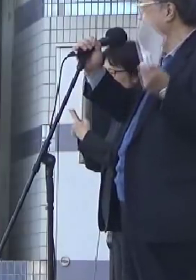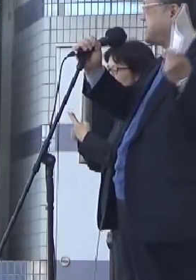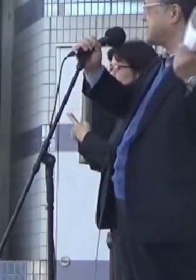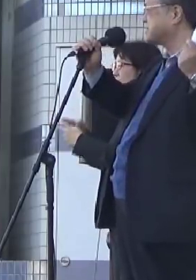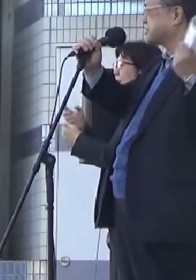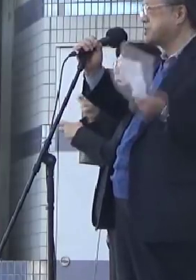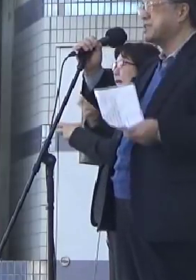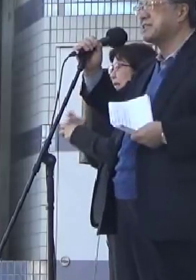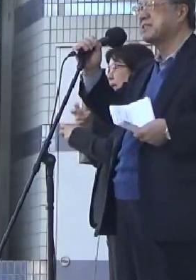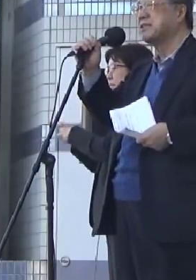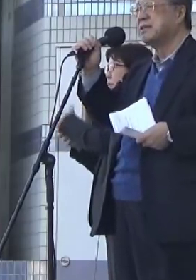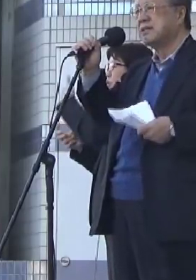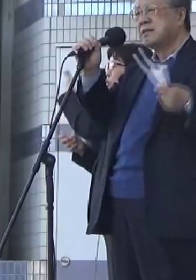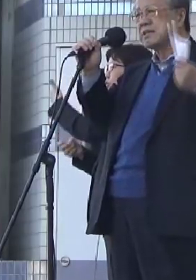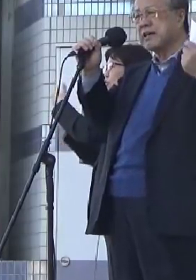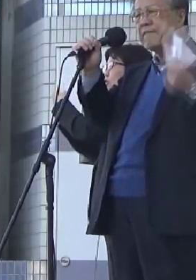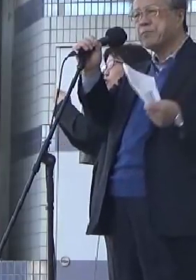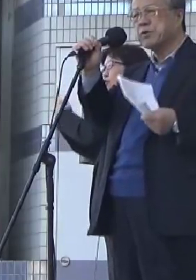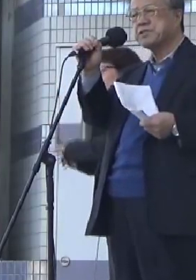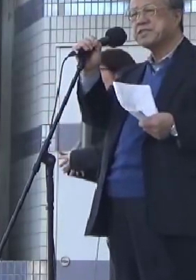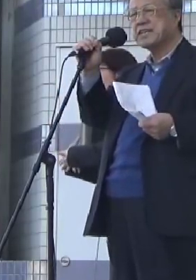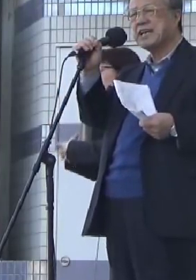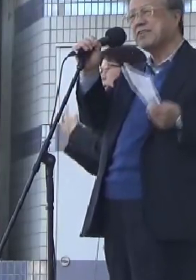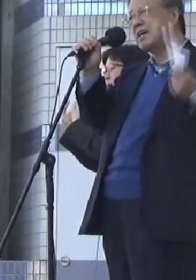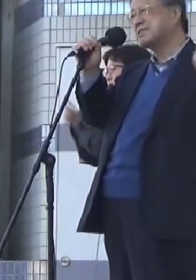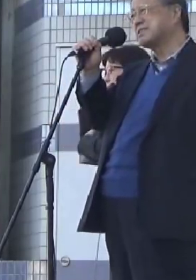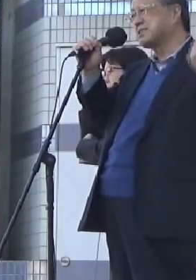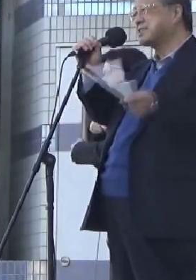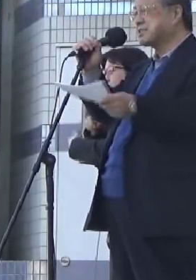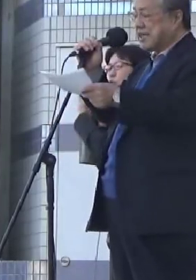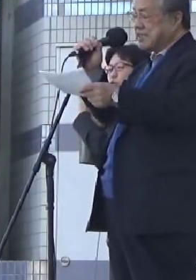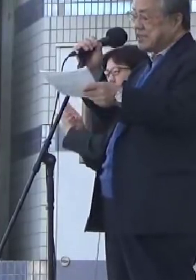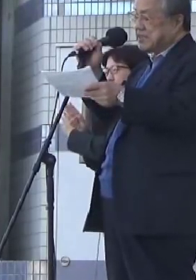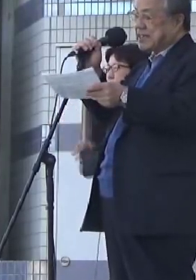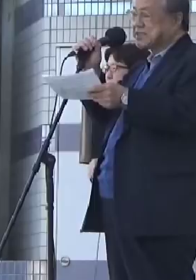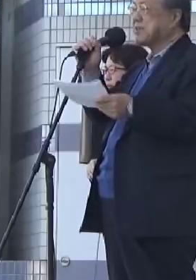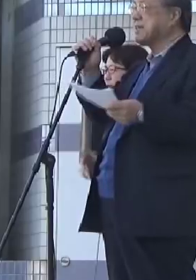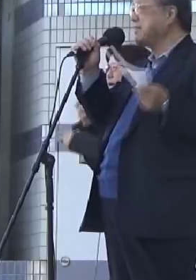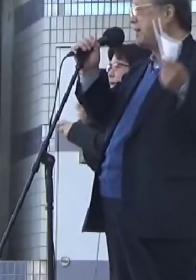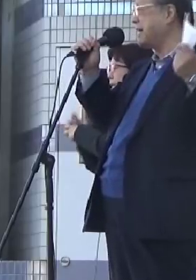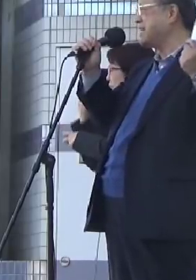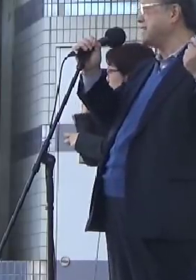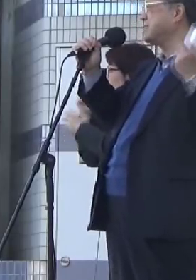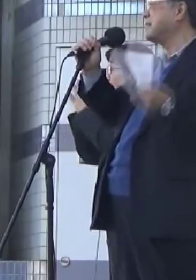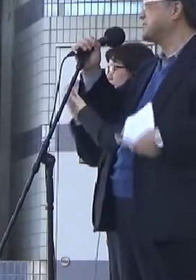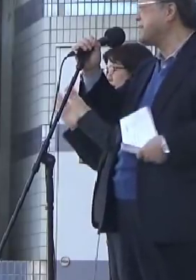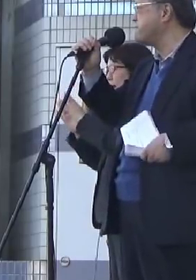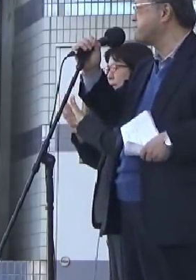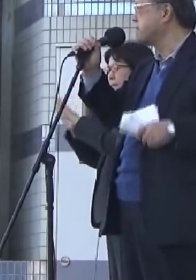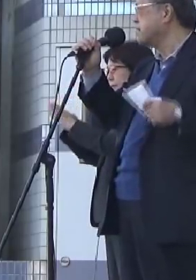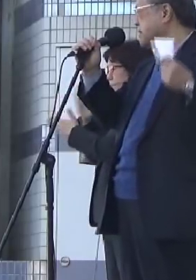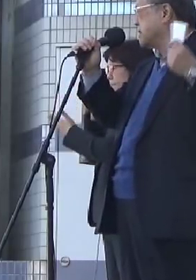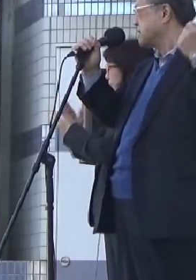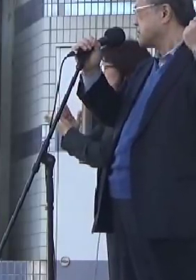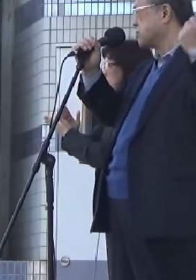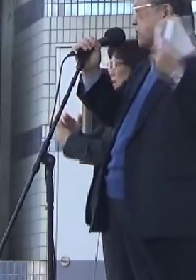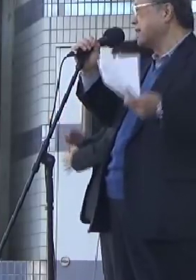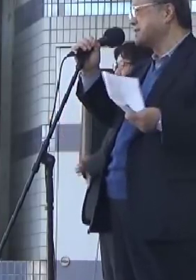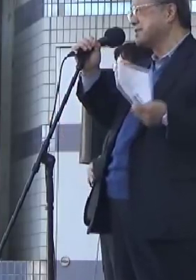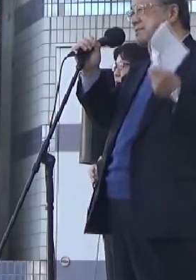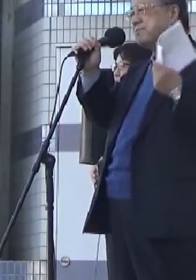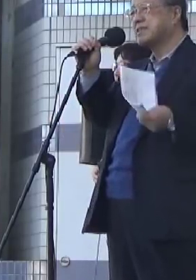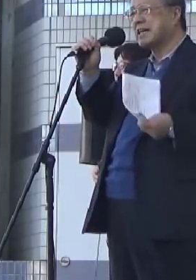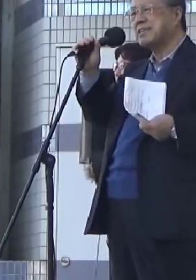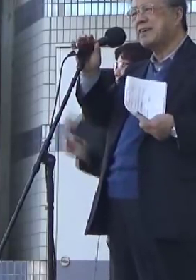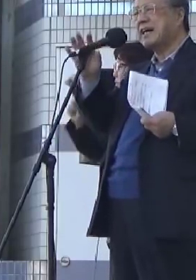条の改悪阻止です。憲法審査会は絶対に開かすわけにはいきません。5